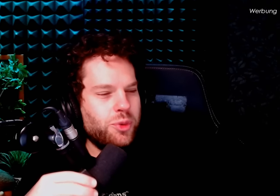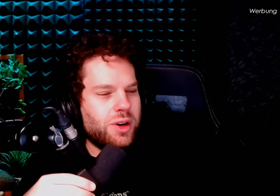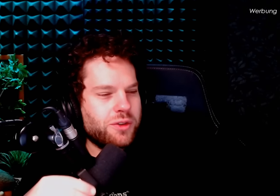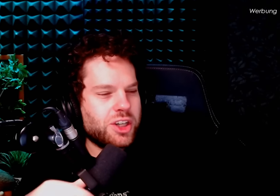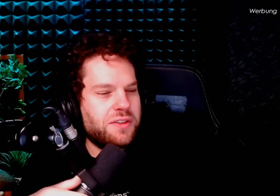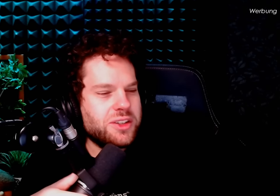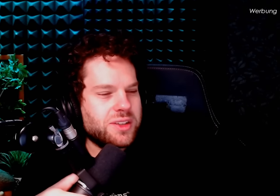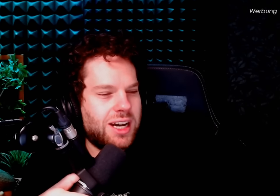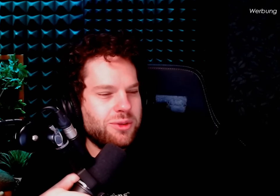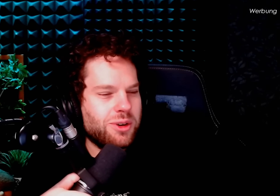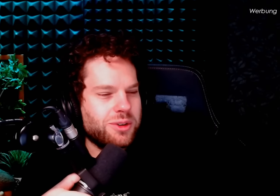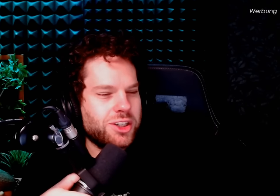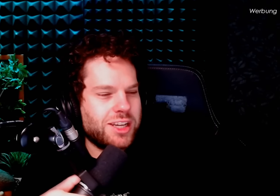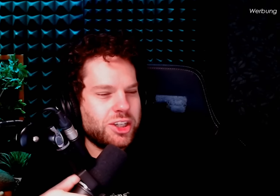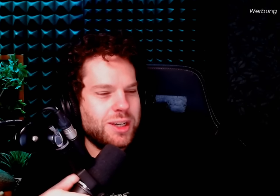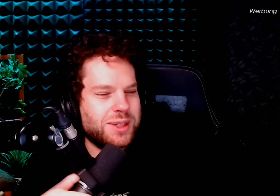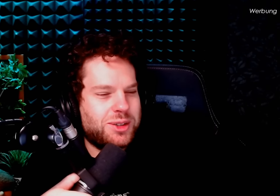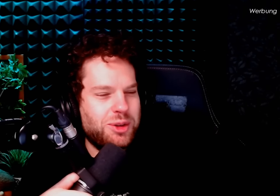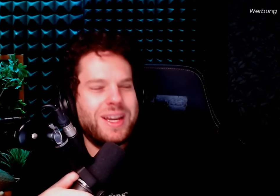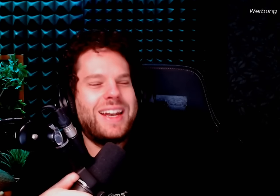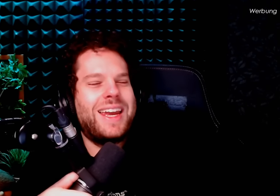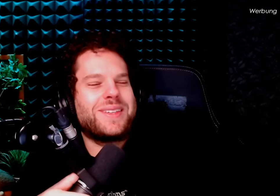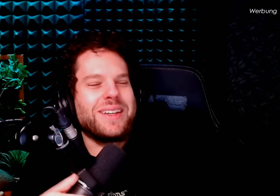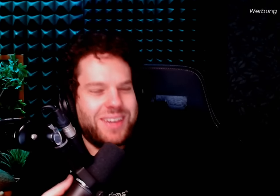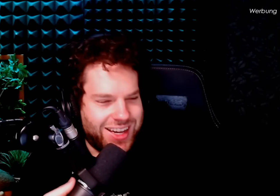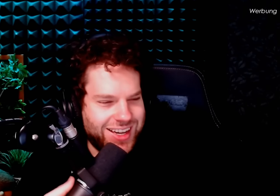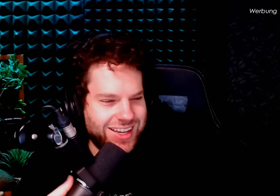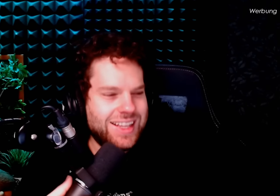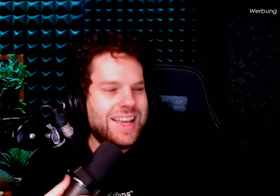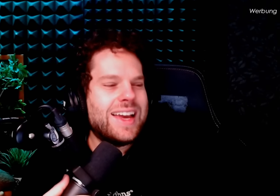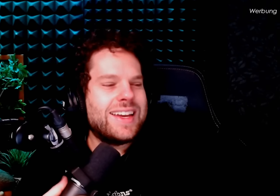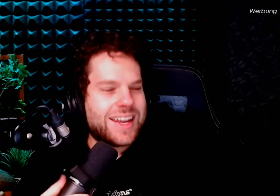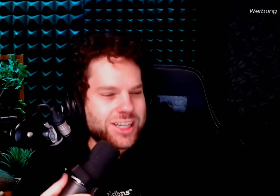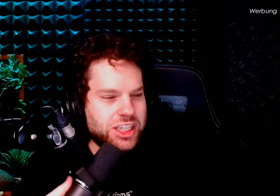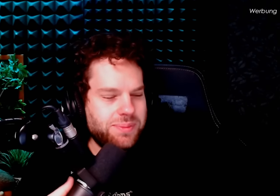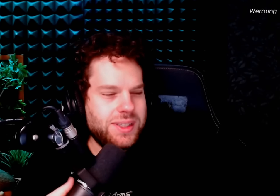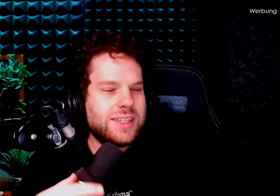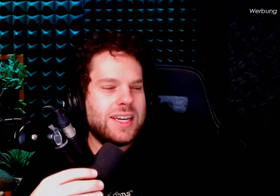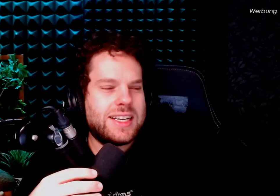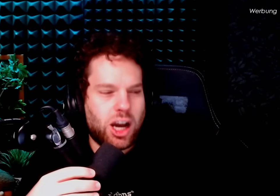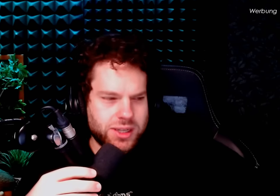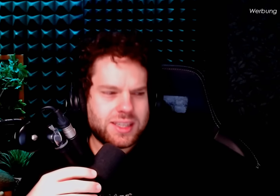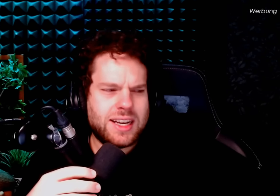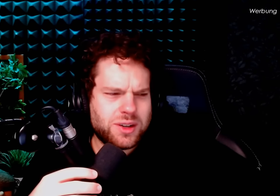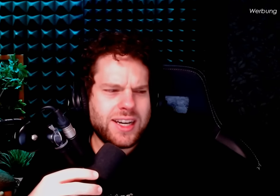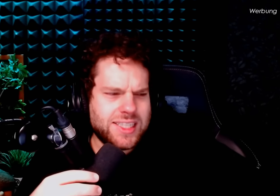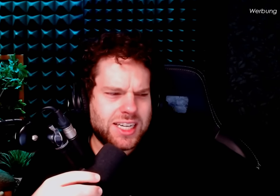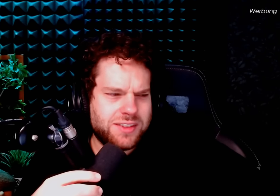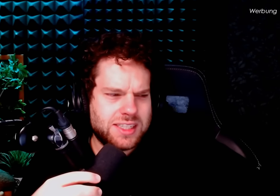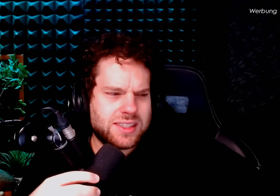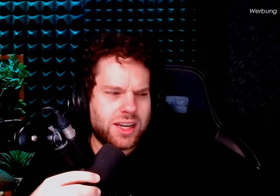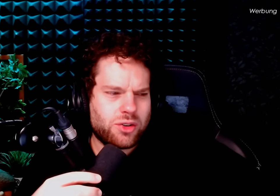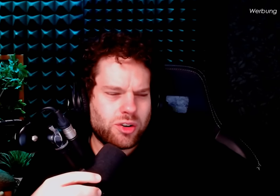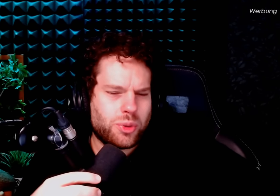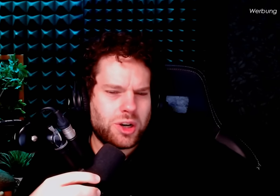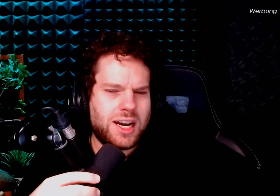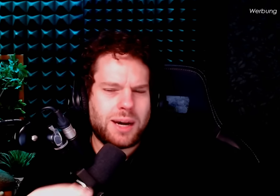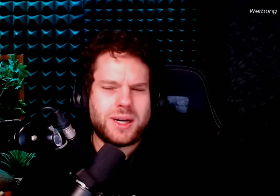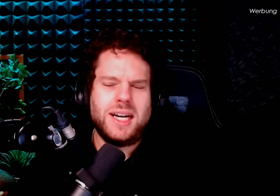Bibelhörbuch auf Schaffel, total unlogisch. Erst stirbt der Typ, dann lebt er wieder. Ja, das stimmt. Ich glaube, das kann sogar richtig gewesen sein, Tron Bookla. Aber